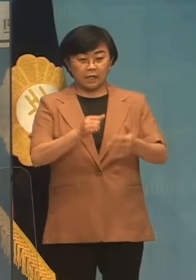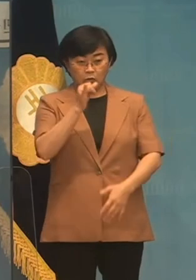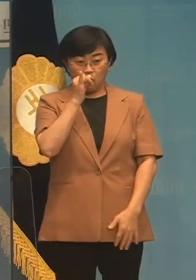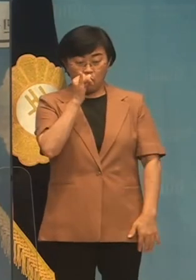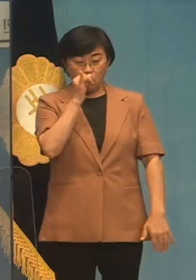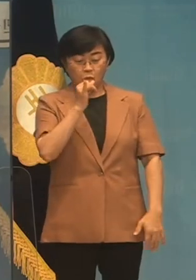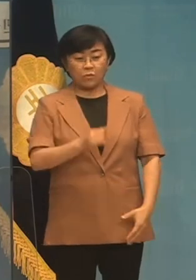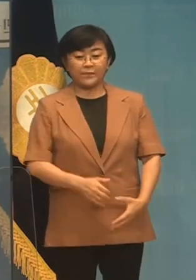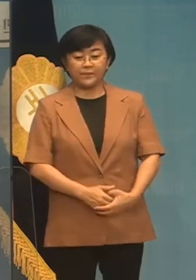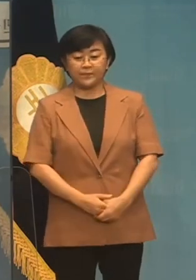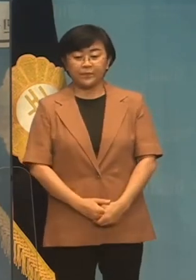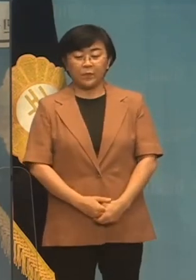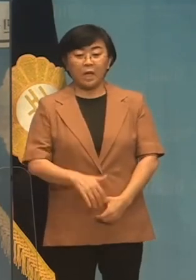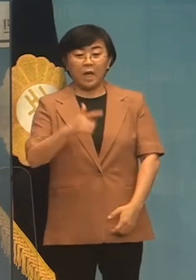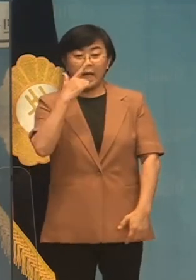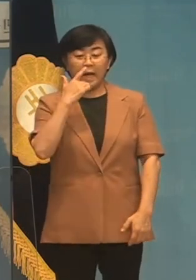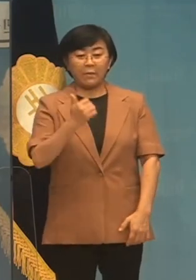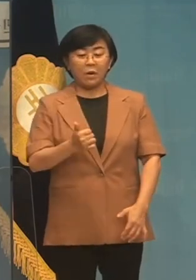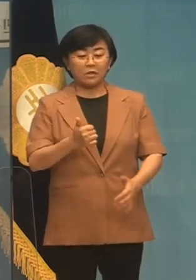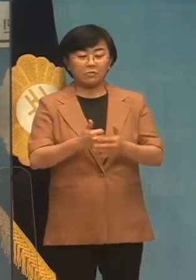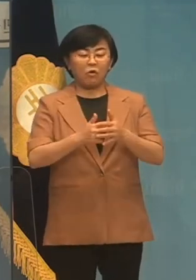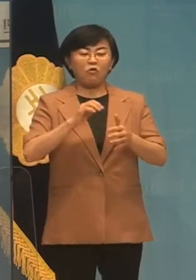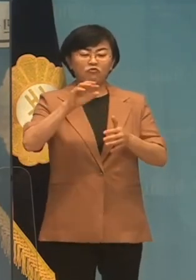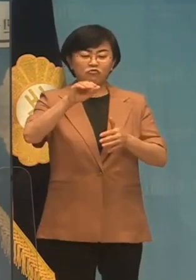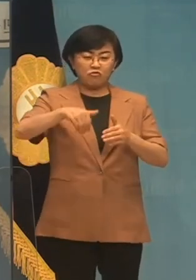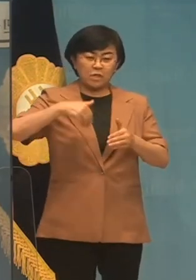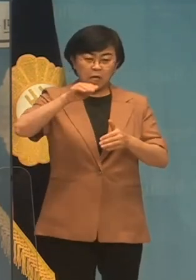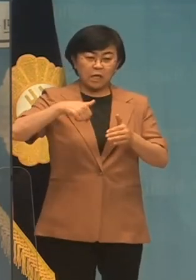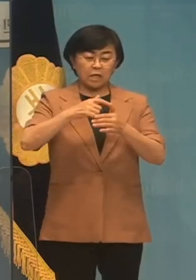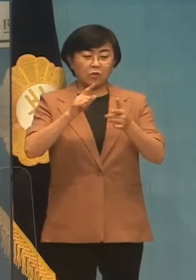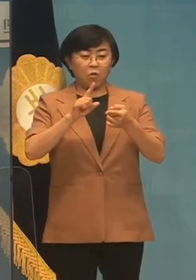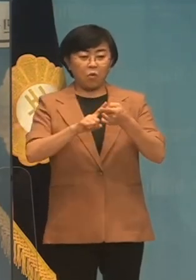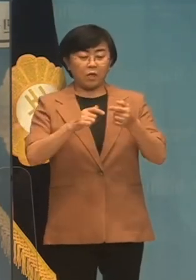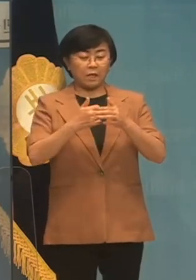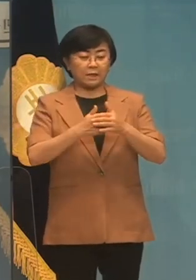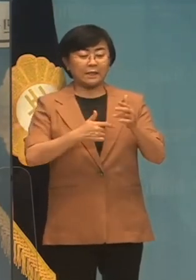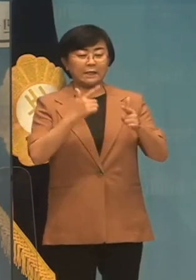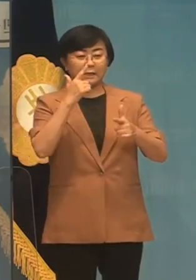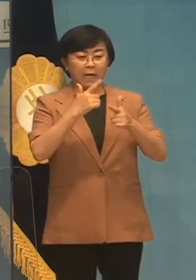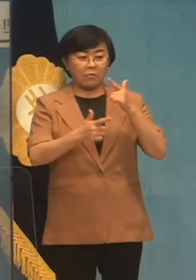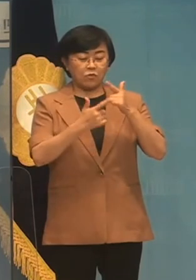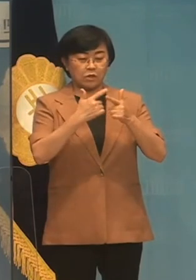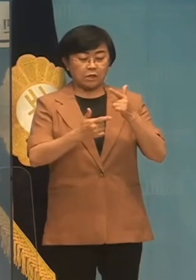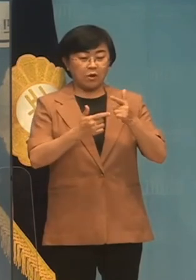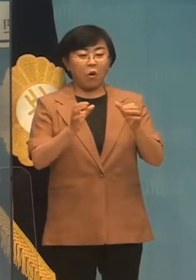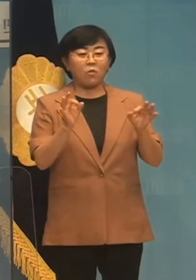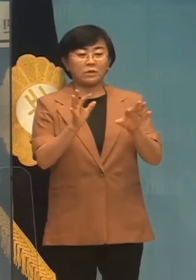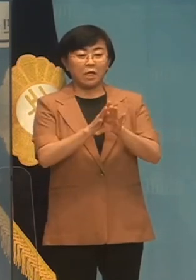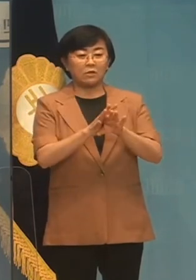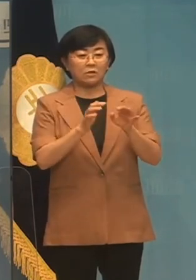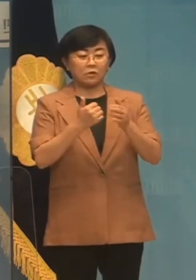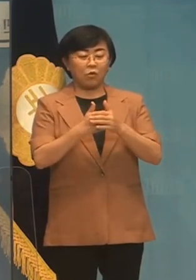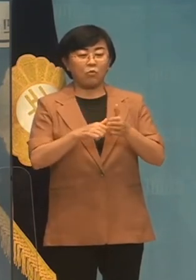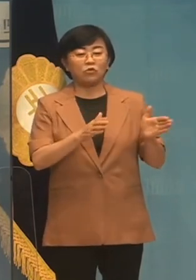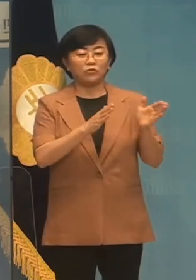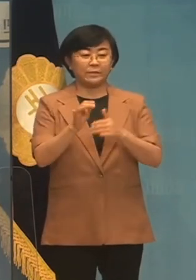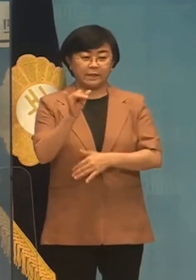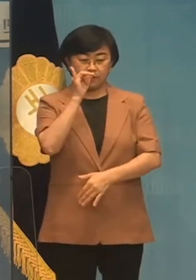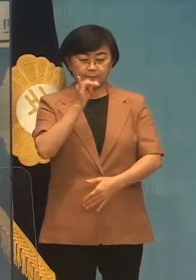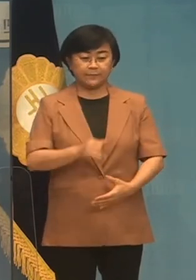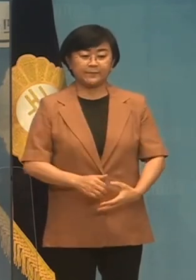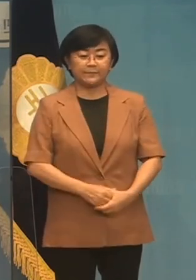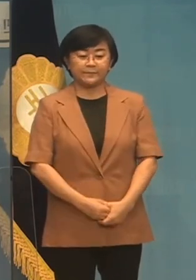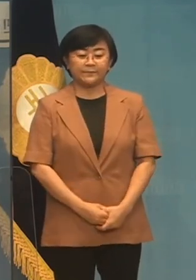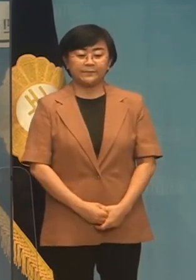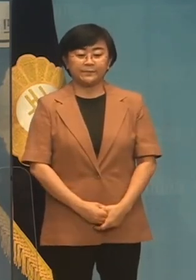있으며 부친은 불삭기를 동원하며 잡목을 제거하는 등 영농을 준비하는 것으로